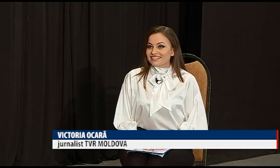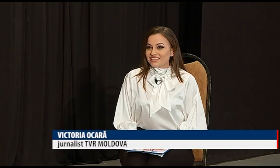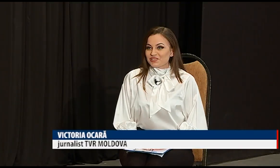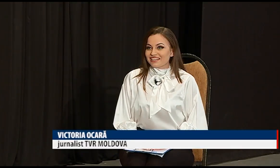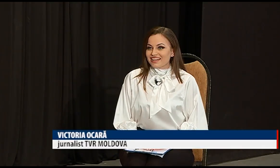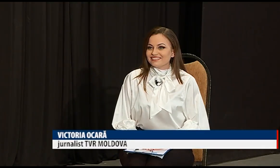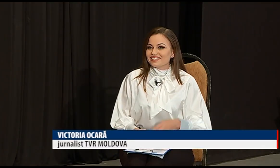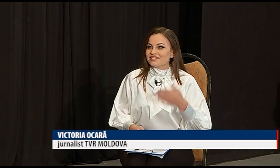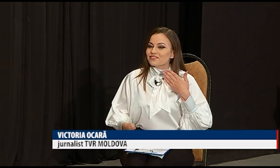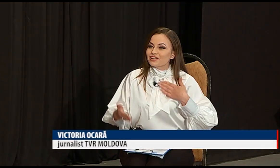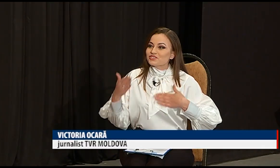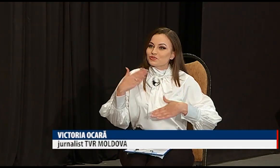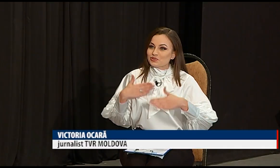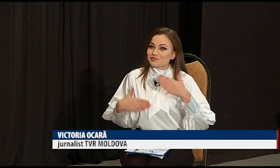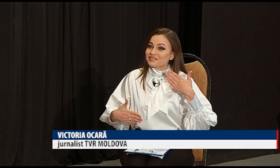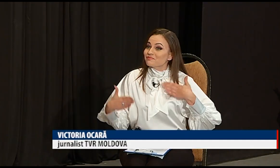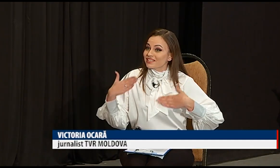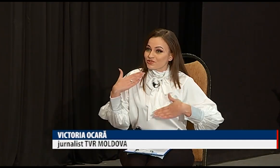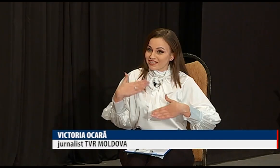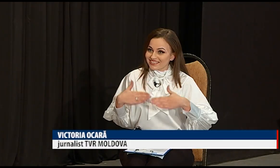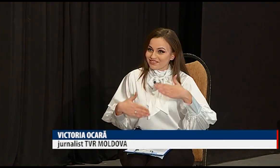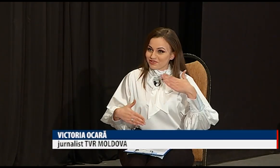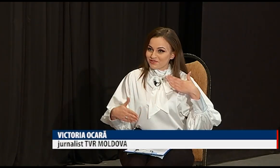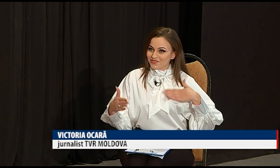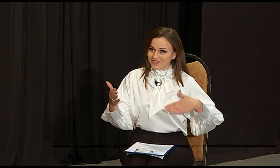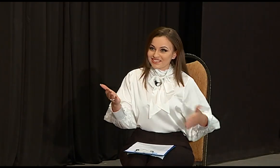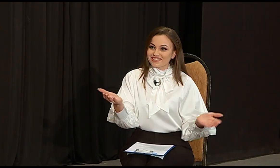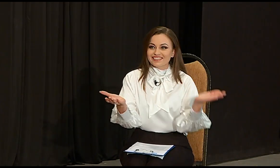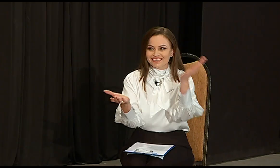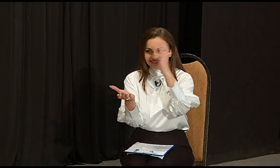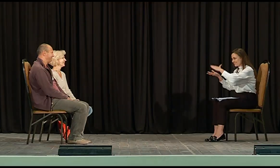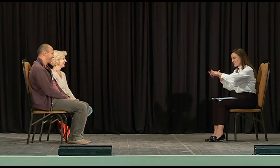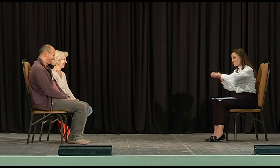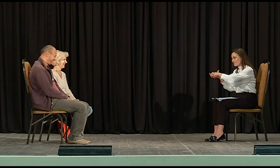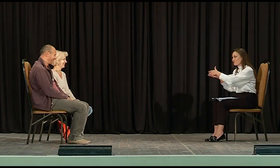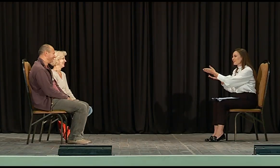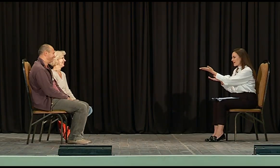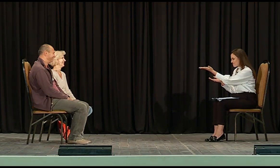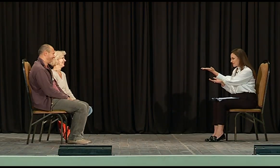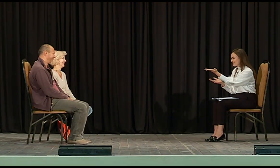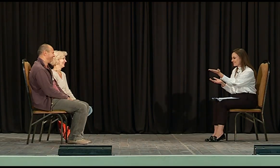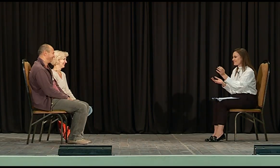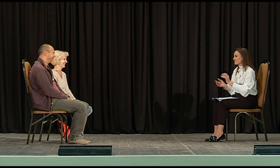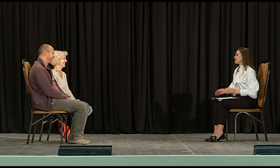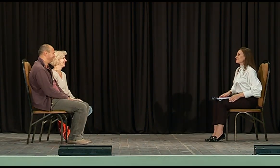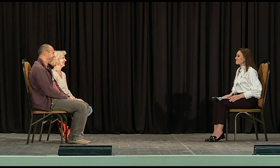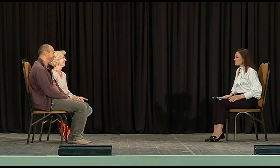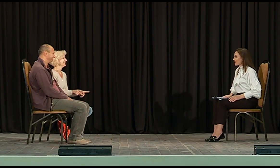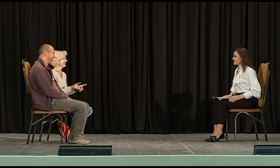Inesa și Ghenadie, îmi face o deosebită plăcere să vă cunosc pe voi ambii. Sunteți minunați.